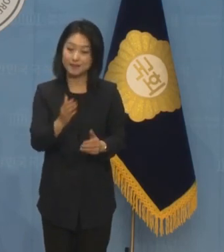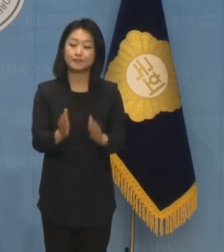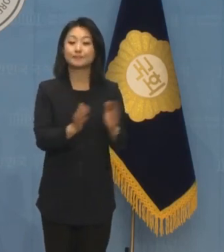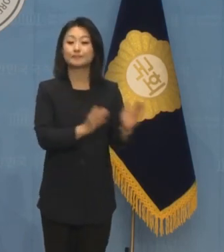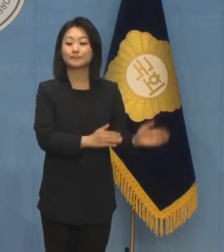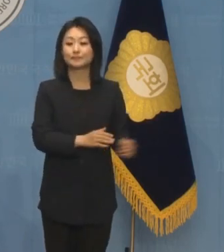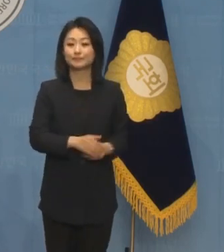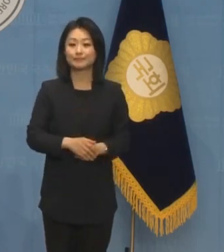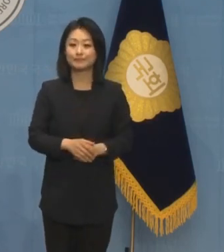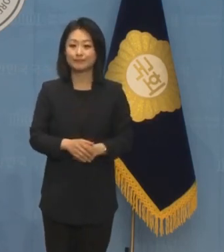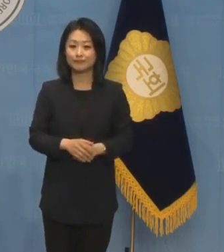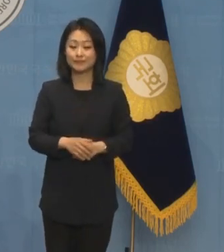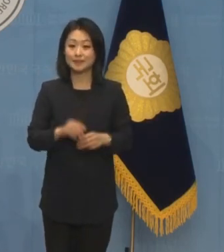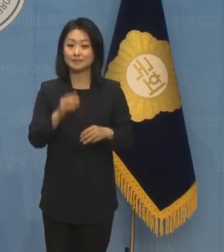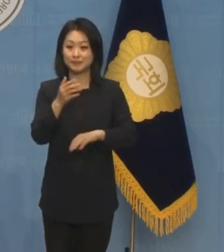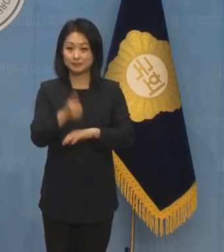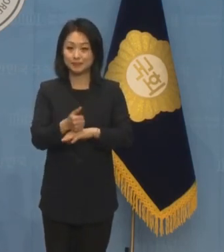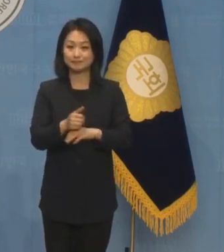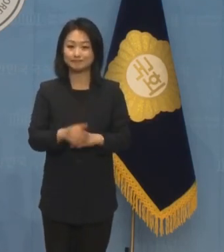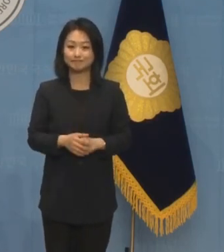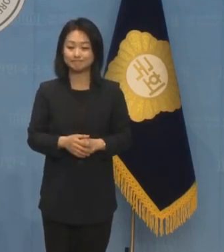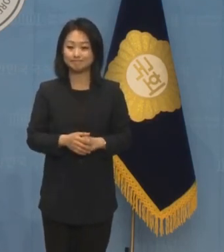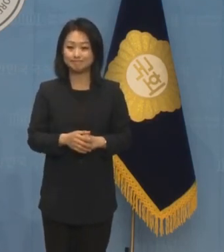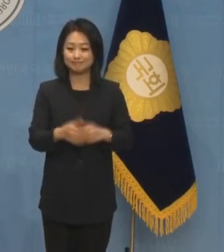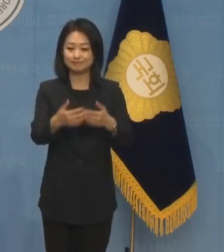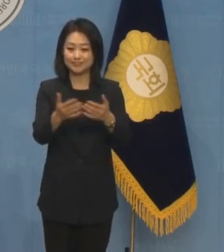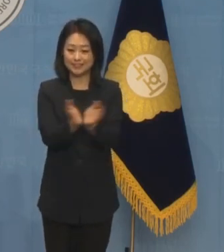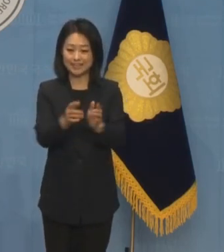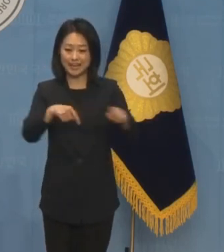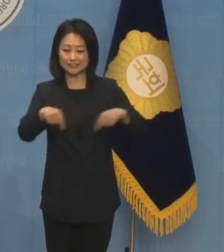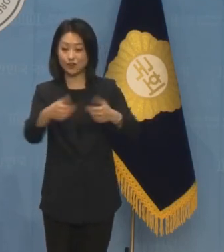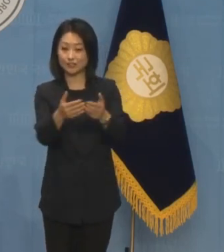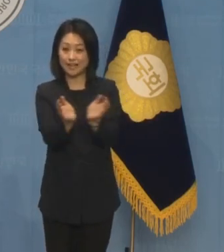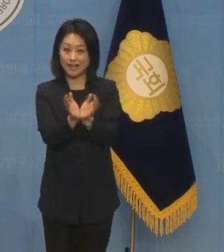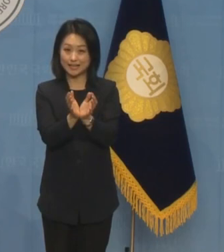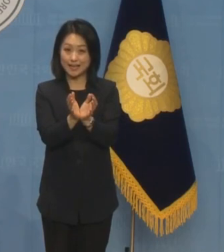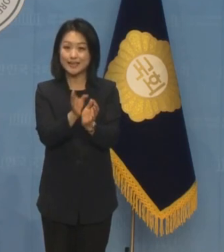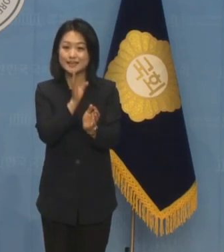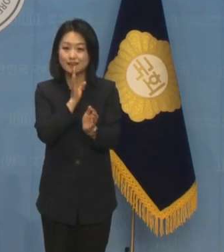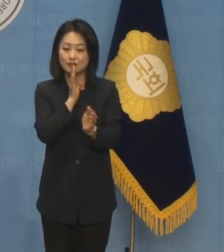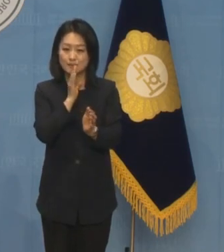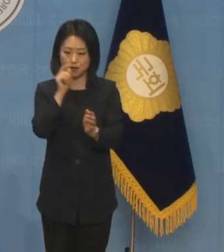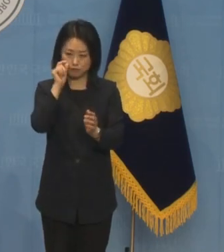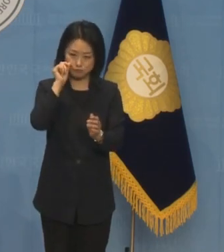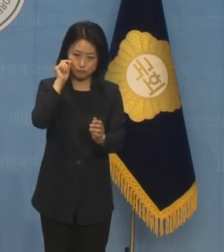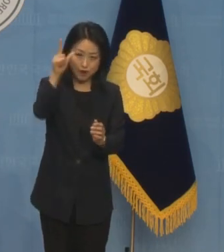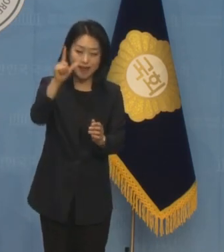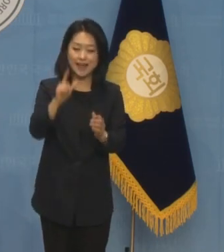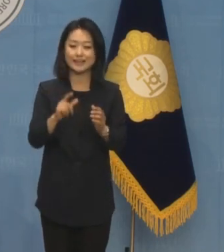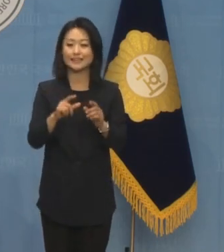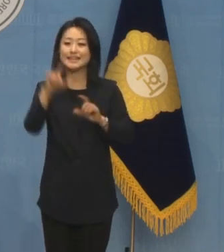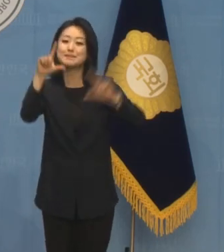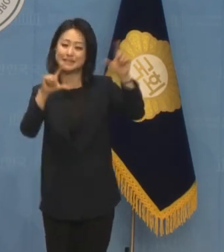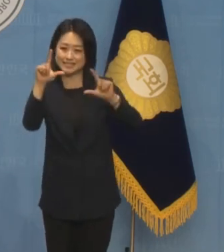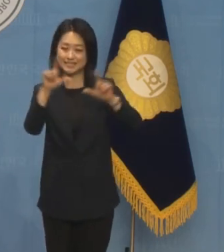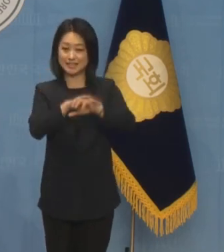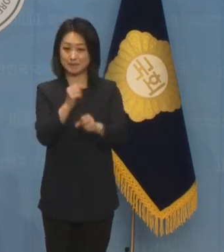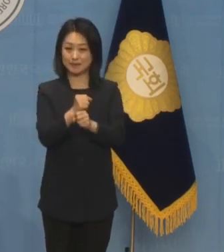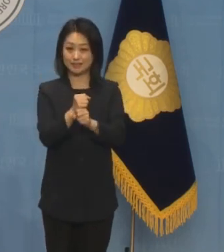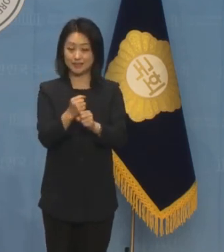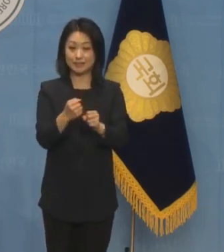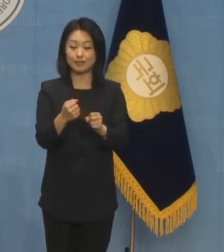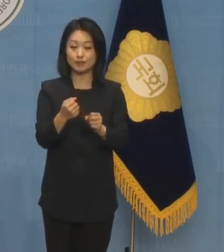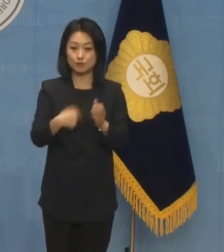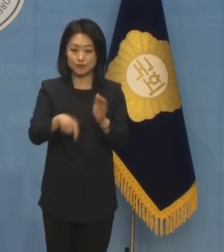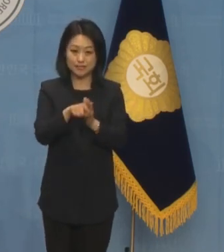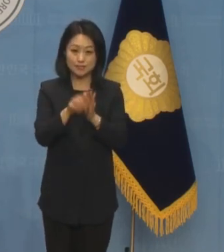마지막으로 검증된 유능함으로 정당의 이미지를 만들겠습니다. 이길 수 있는 지역구에만 후보를